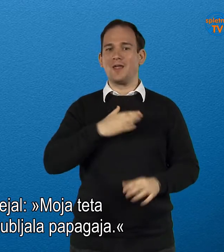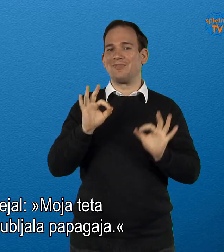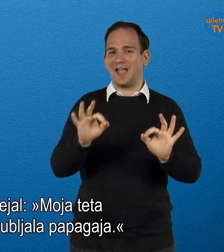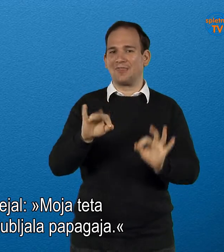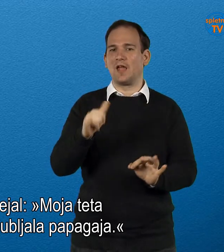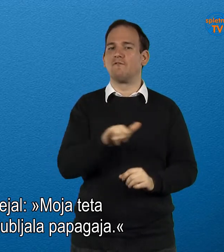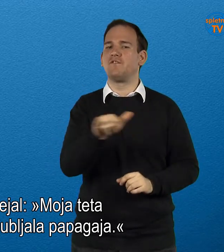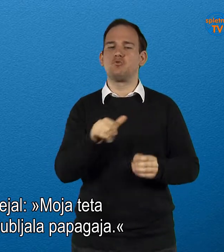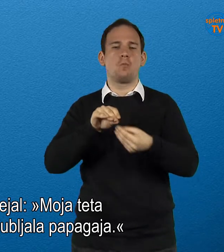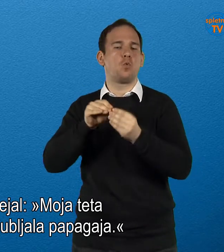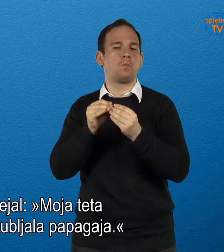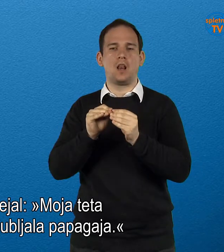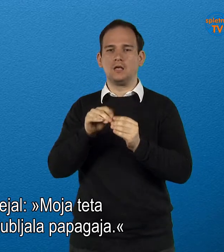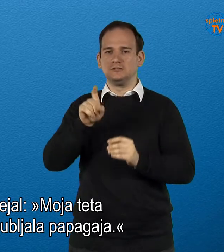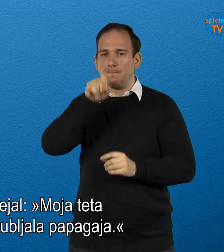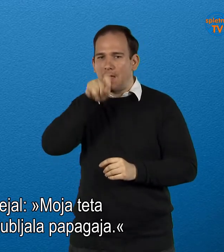Moja teta je vedno poljubljala papagaja.